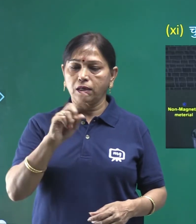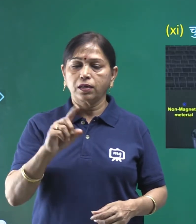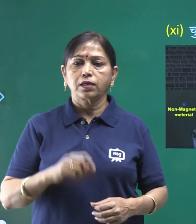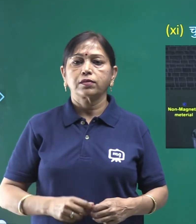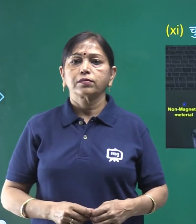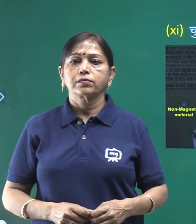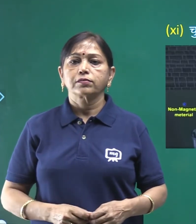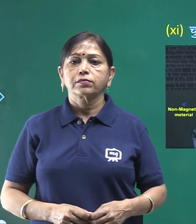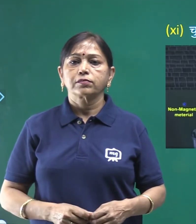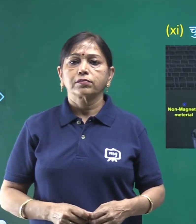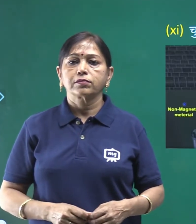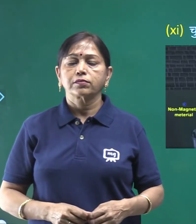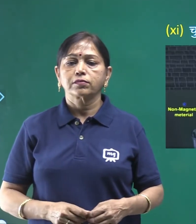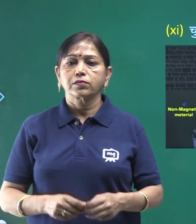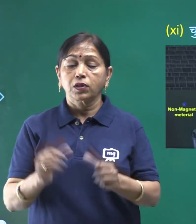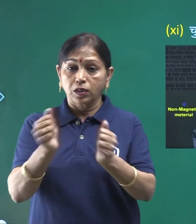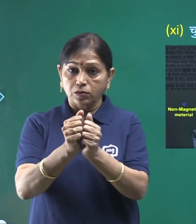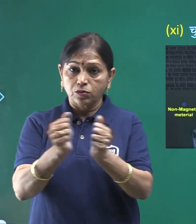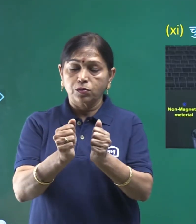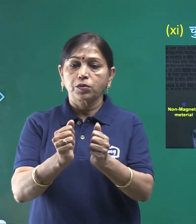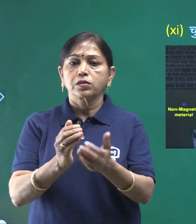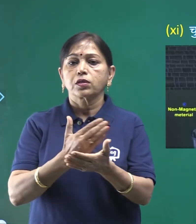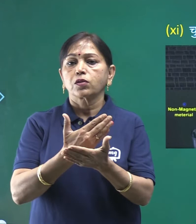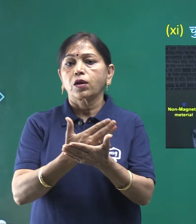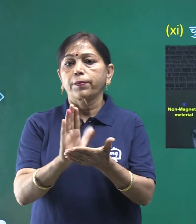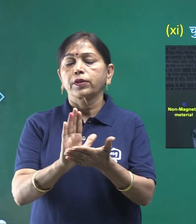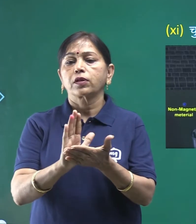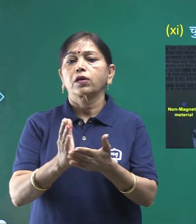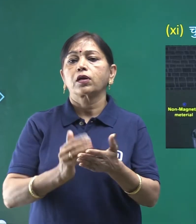11, चुम्बक द्वारा पृथक्करण।